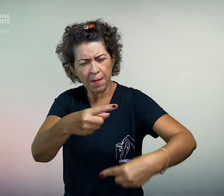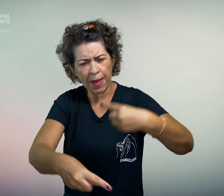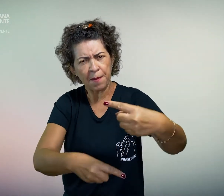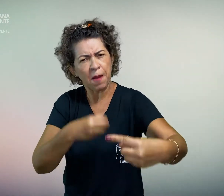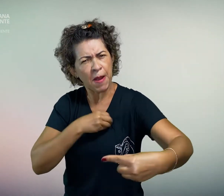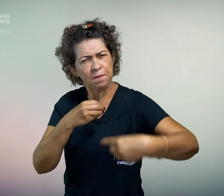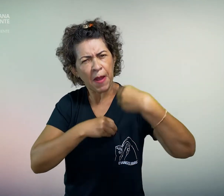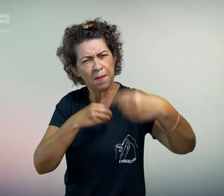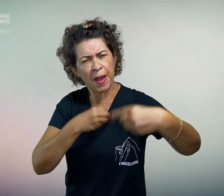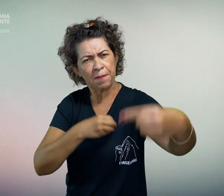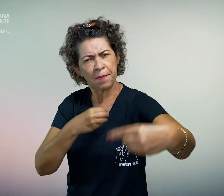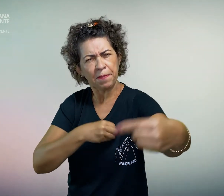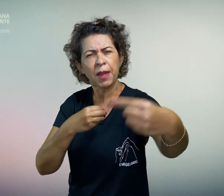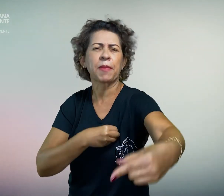pecado e iniquidade.